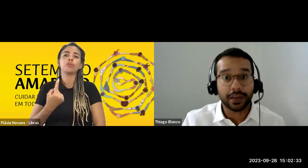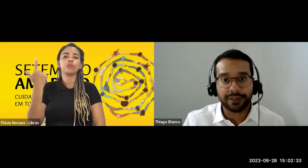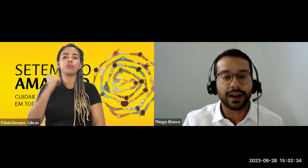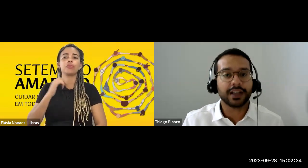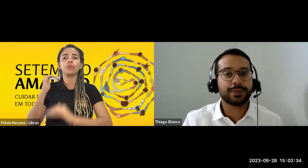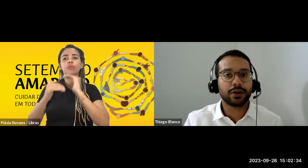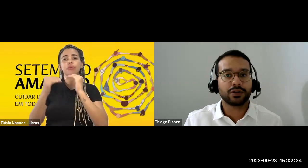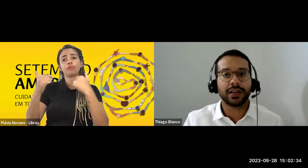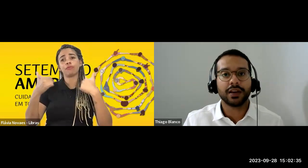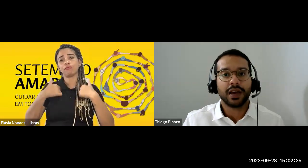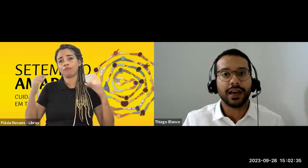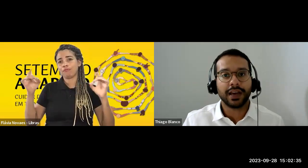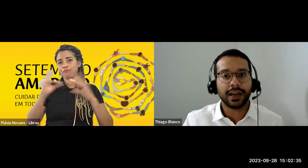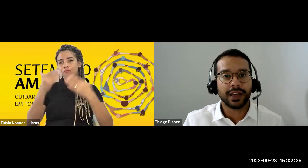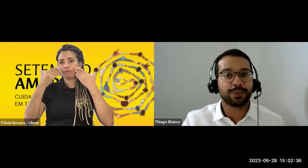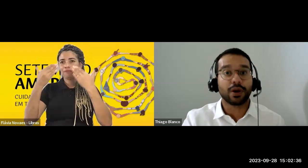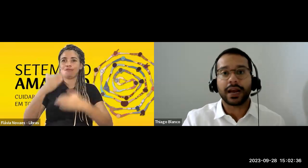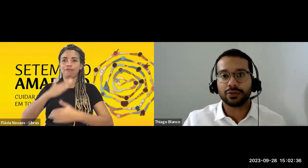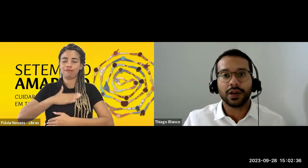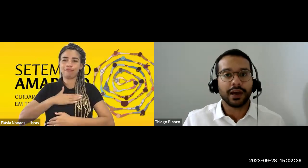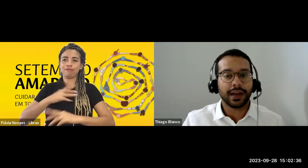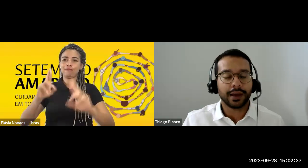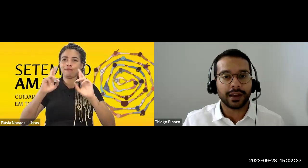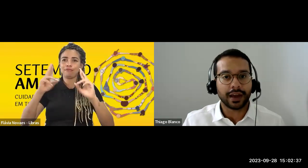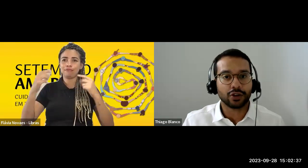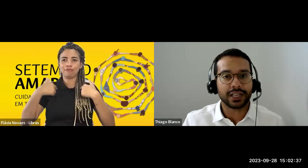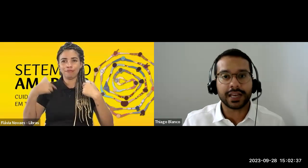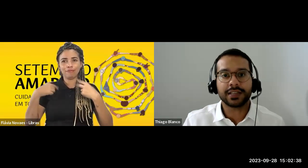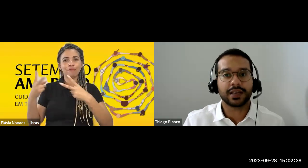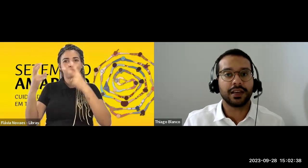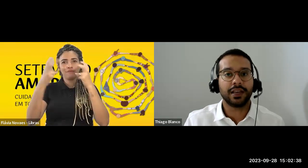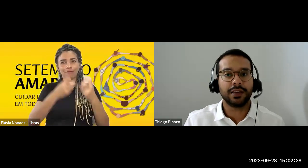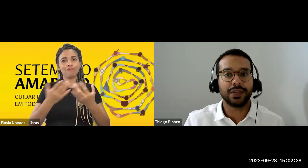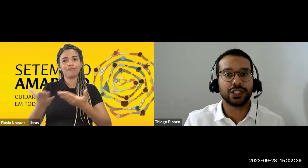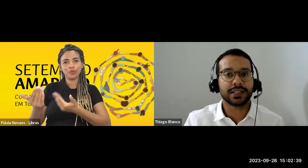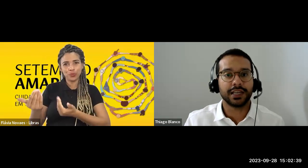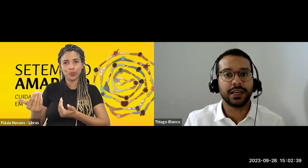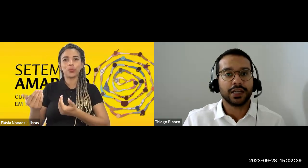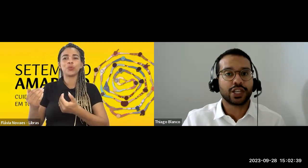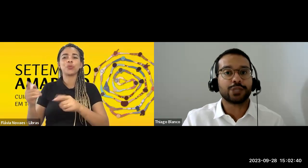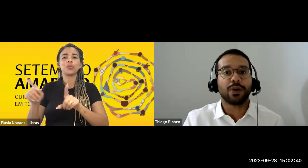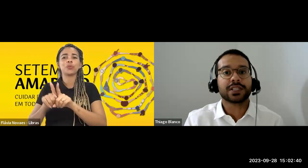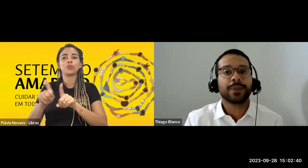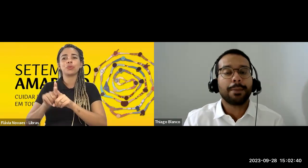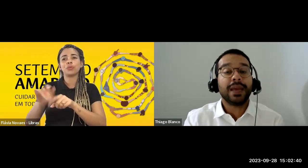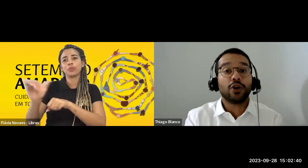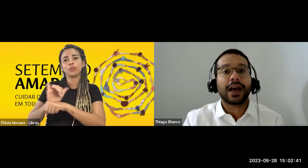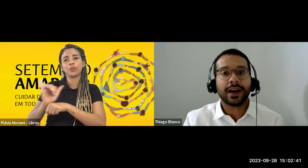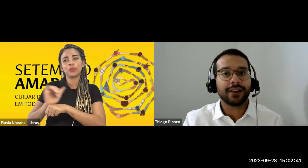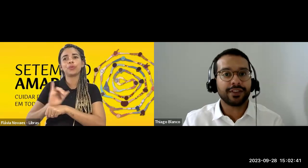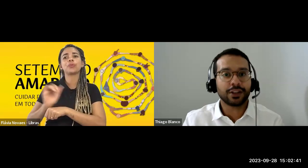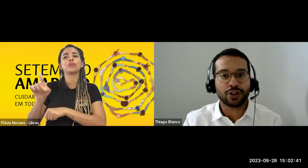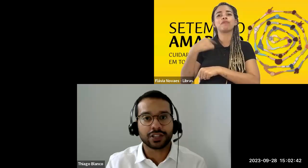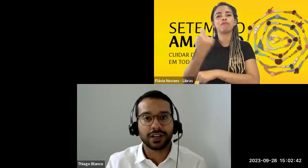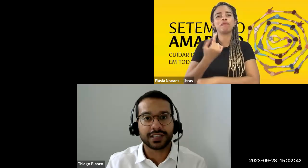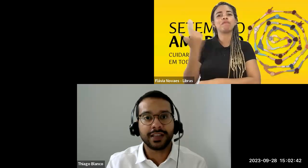encerro aqui a minha fala, espero que eu tenha explorado a adolescência e medidas aí de que a gente possa melhorar